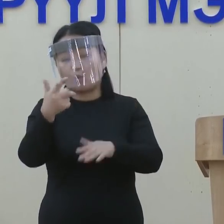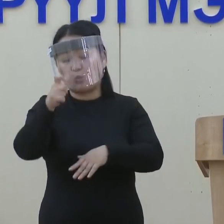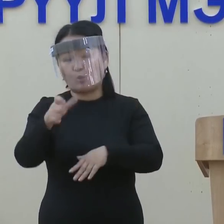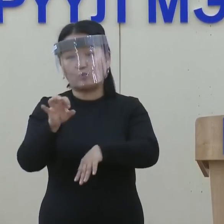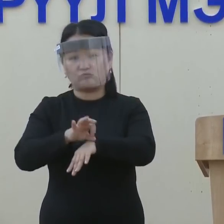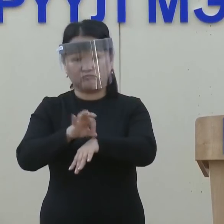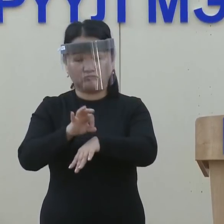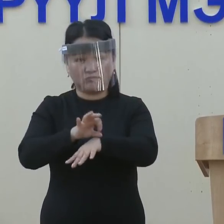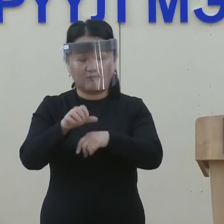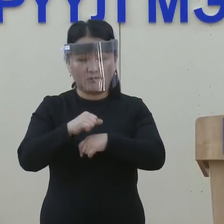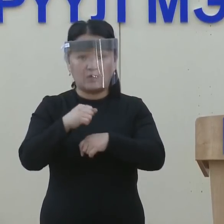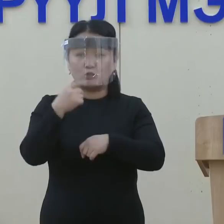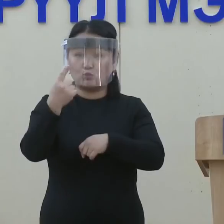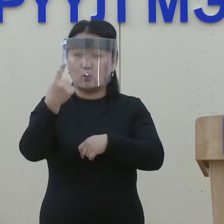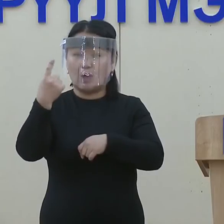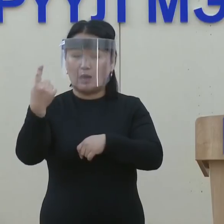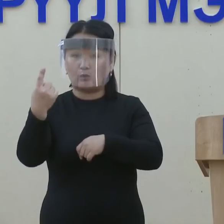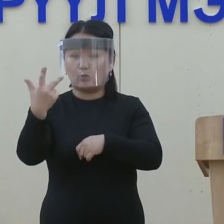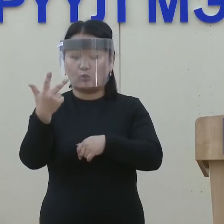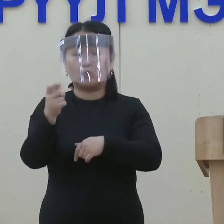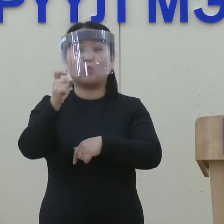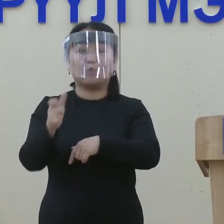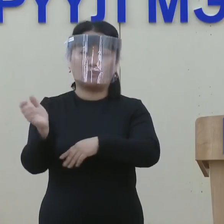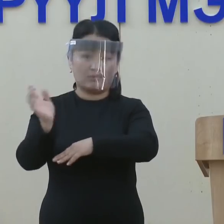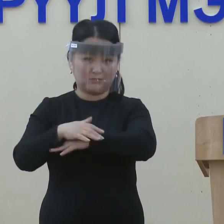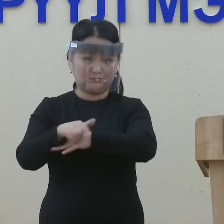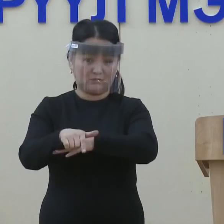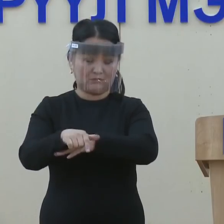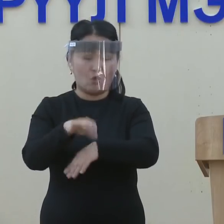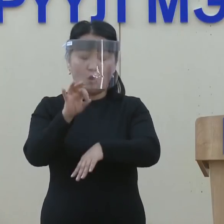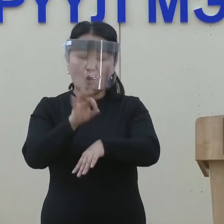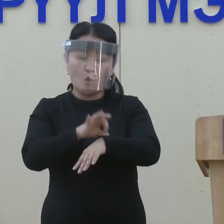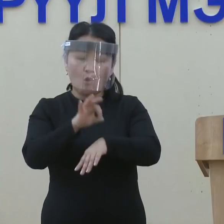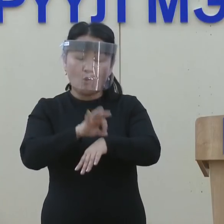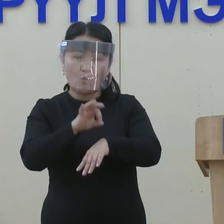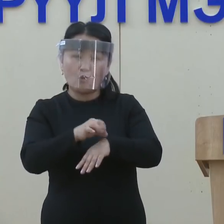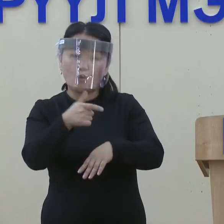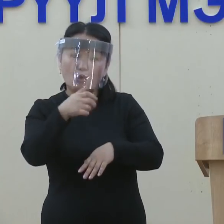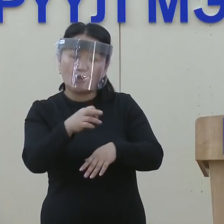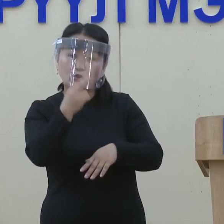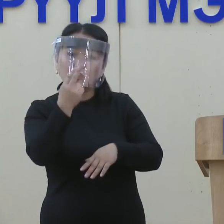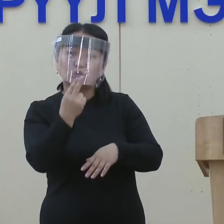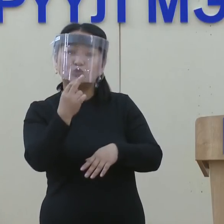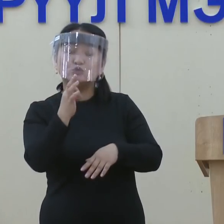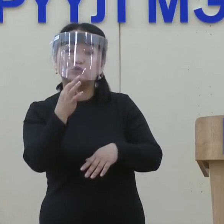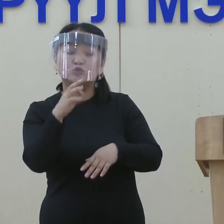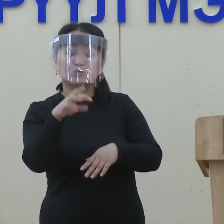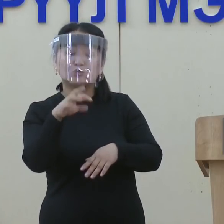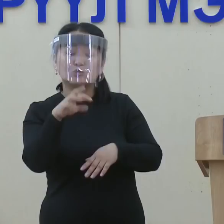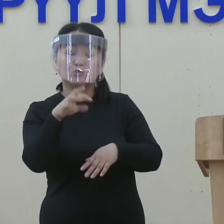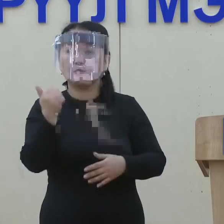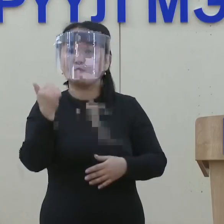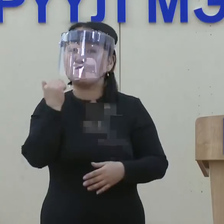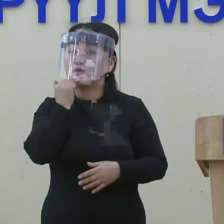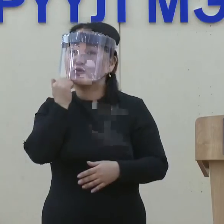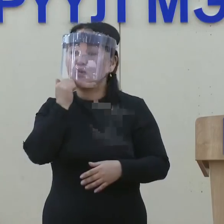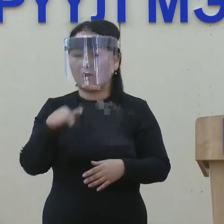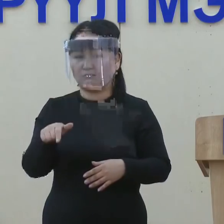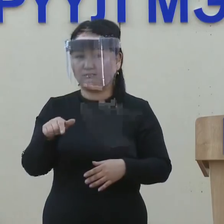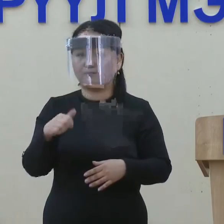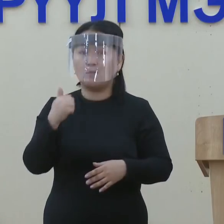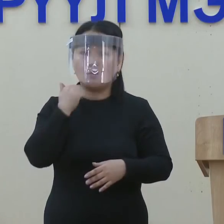113 тохиолдол байна. За тэгээ энэ өвчлөлийн гол цөм буюу тархалт хамгийн өндөр байгаа бол Москва хот байна. Тухайлх юм бол